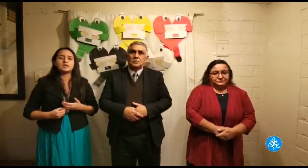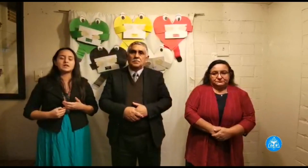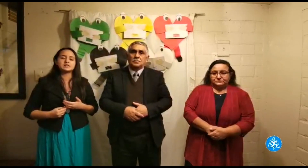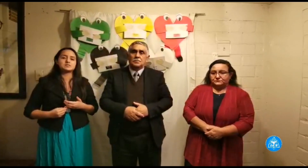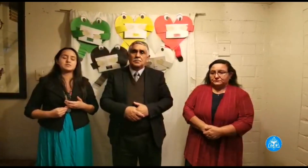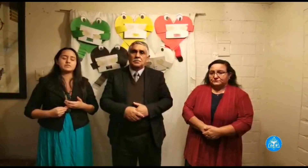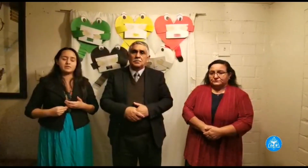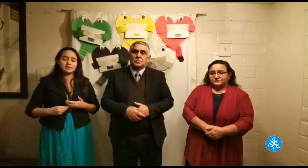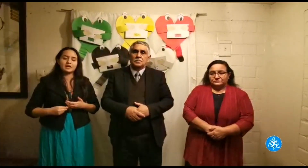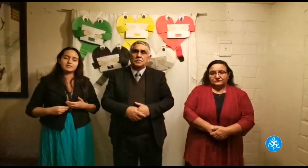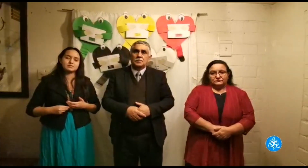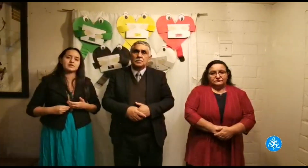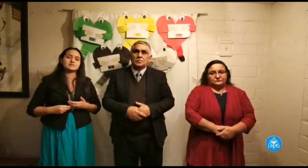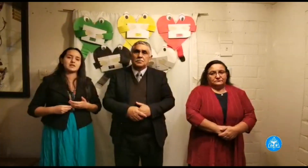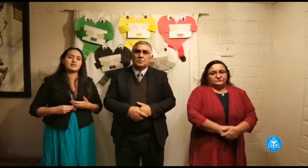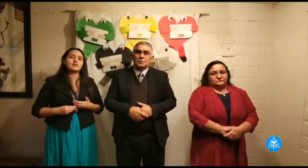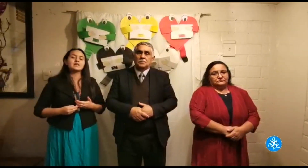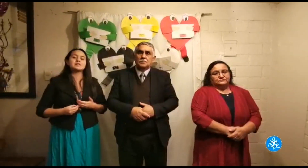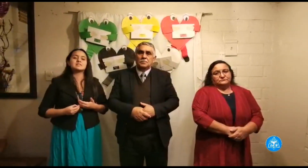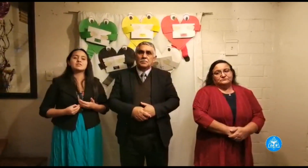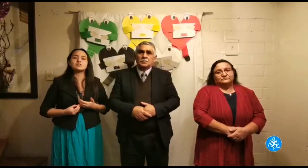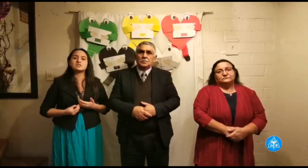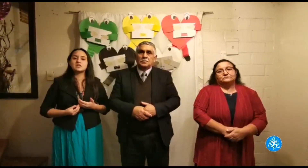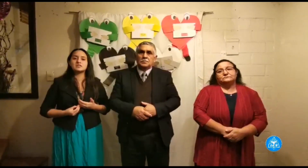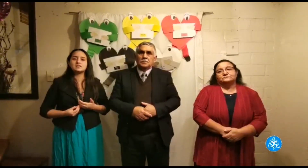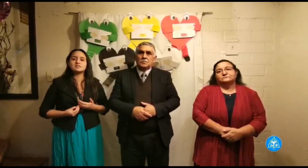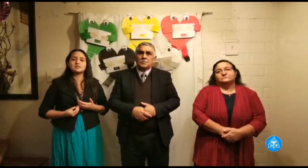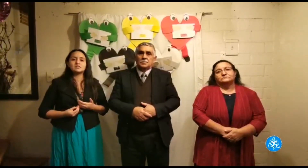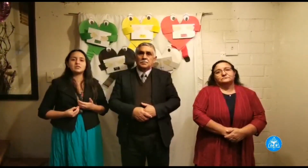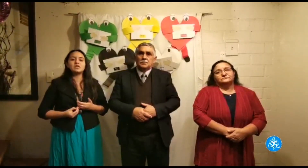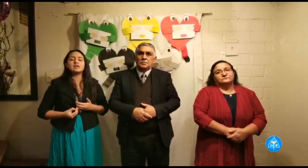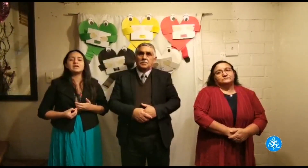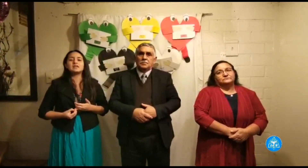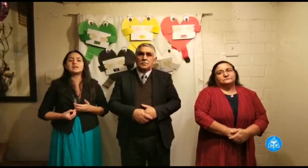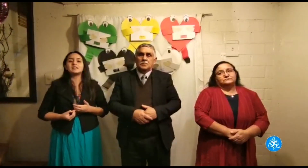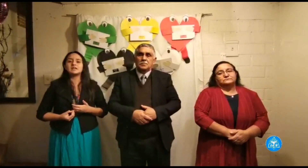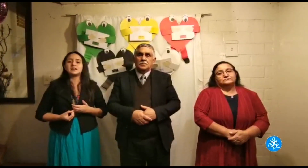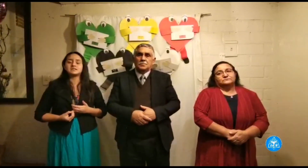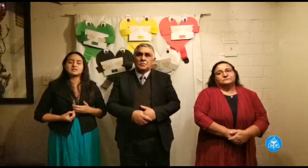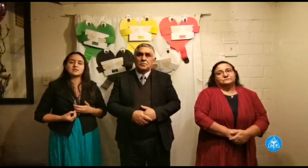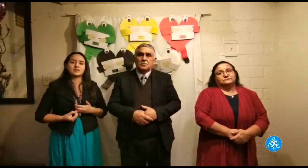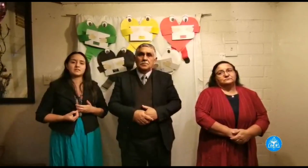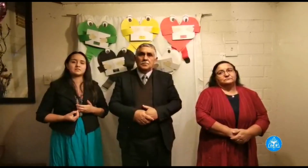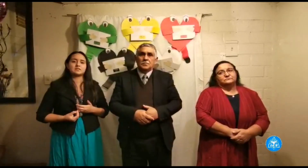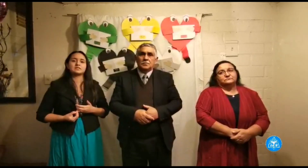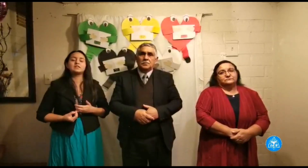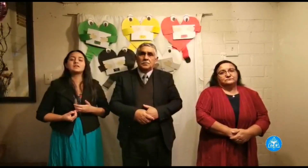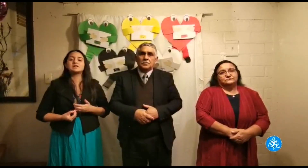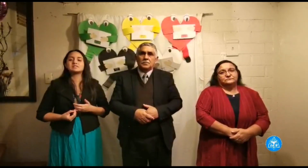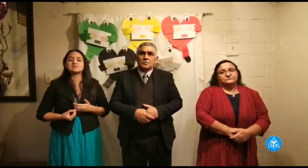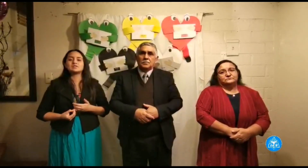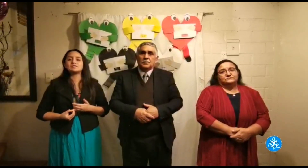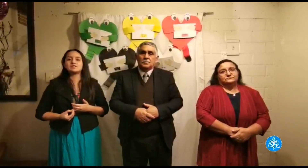de las clases bíblicas visualizadas. Que el Señor nos siga bendiciendo y que Él dirija estas alabanzas. Que el Señor nos